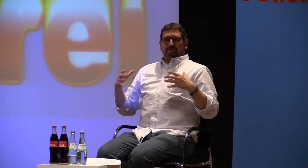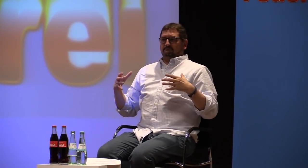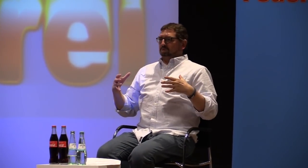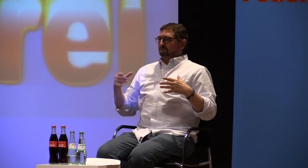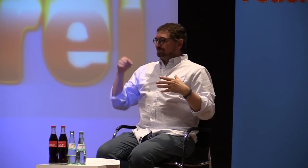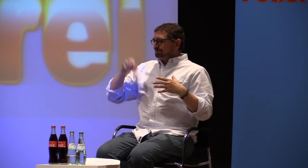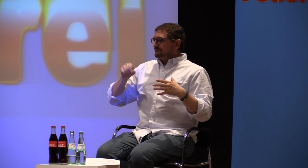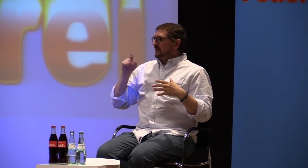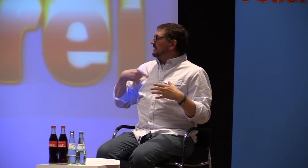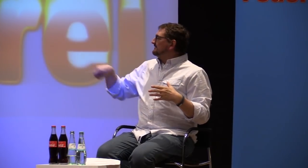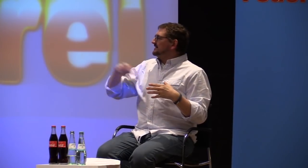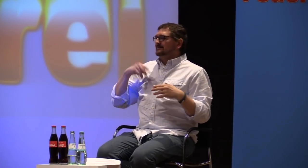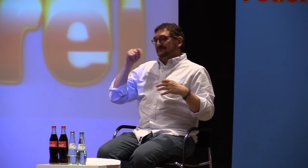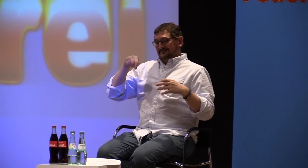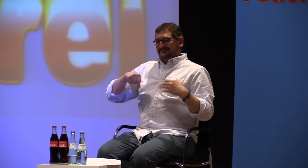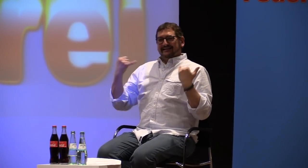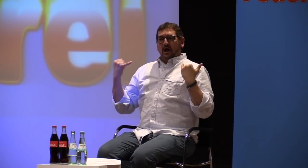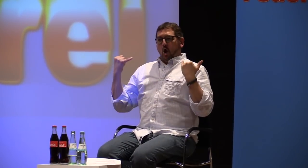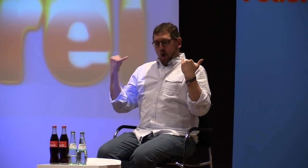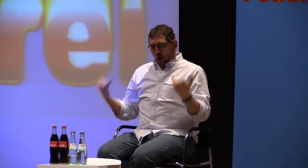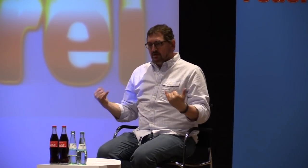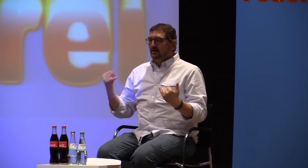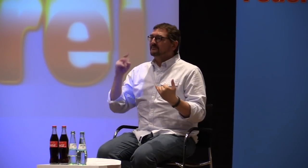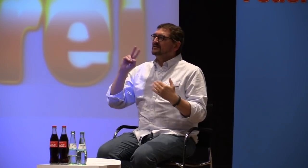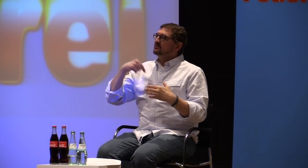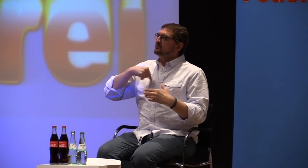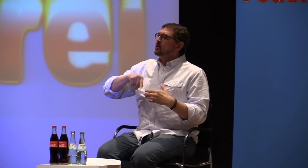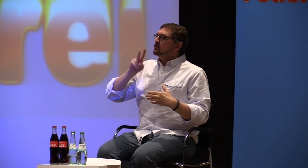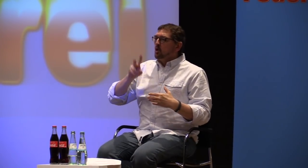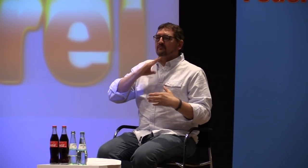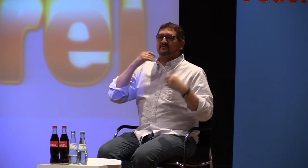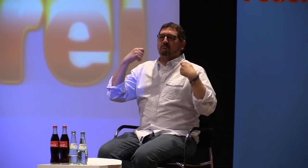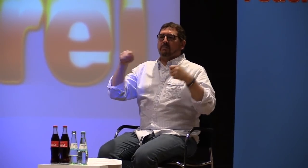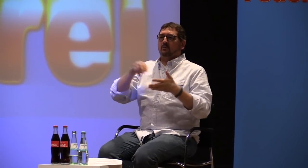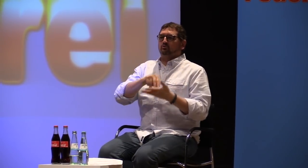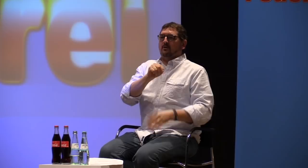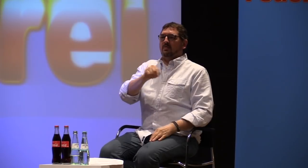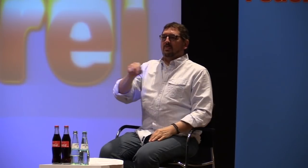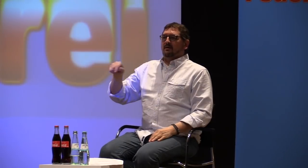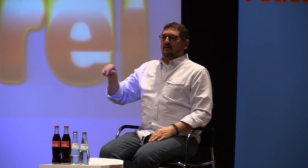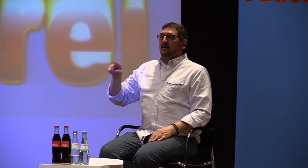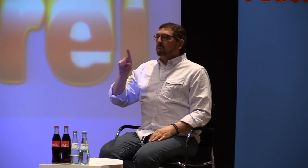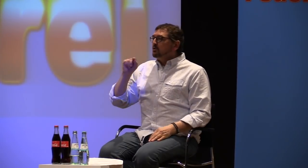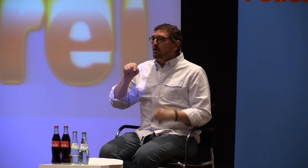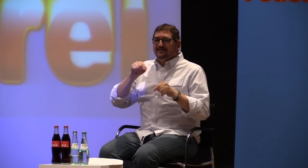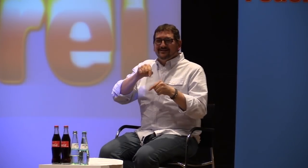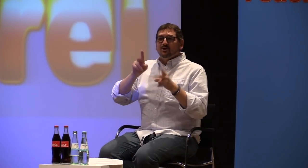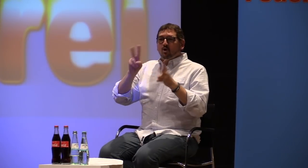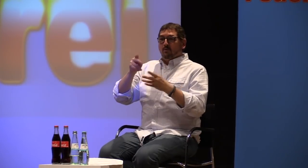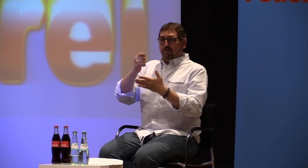In der Mehrheitsgesellschaft ist es eben so, dass dort sollte Demos gemacht werden und dass sich Leute einsetzen dafür. Aber ich will nochmal zurück